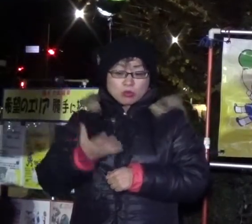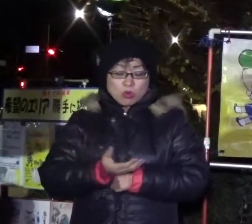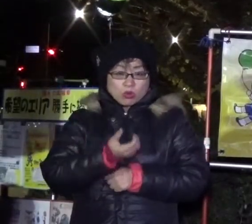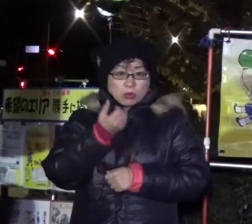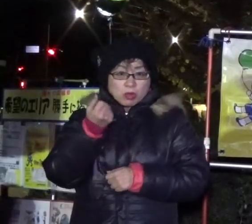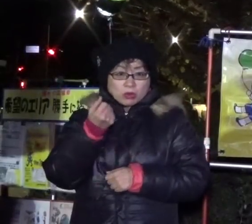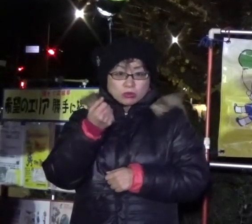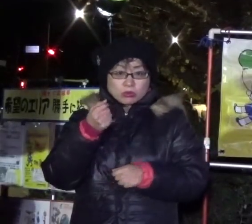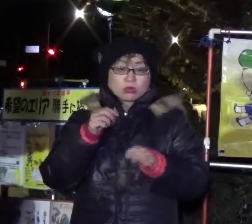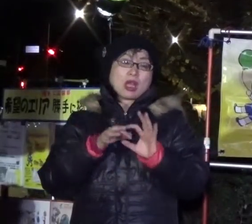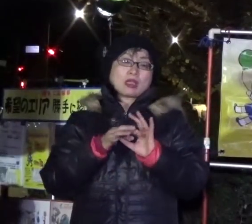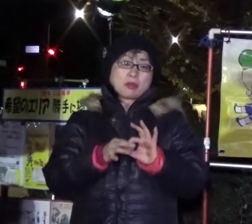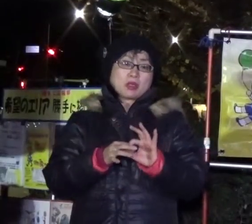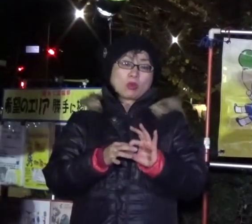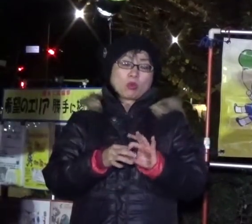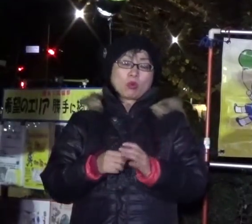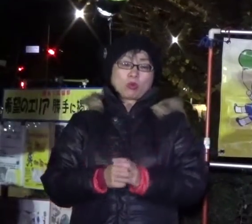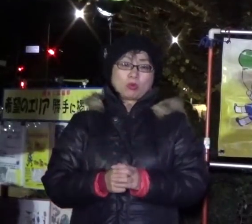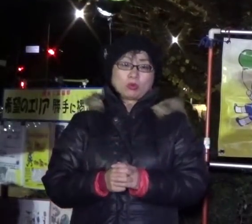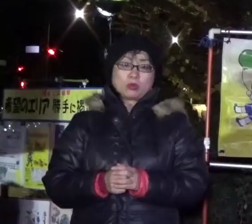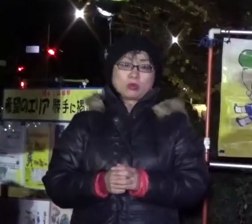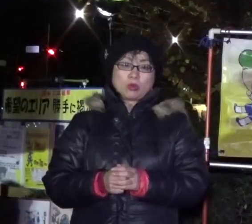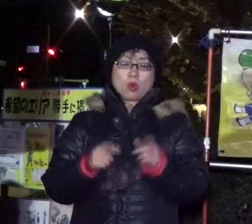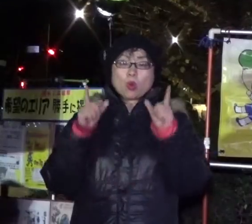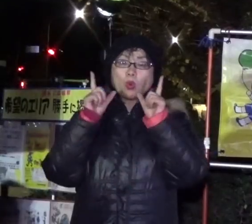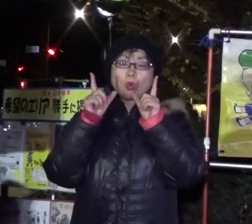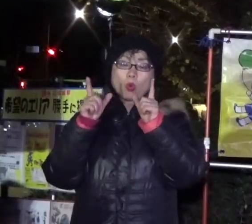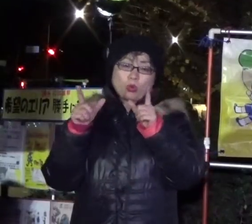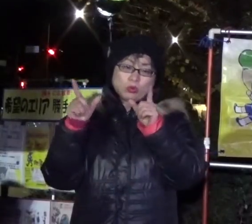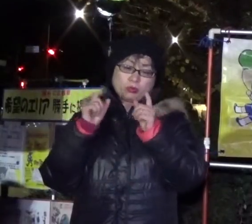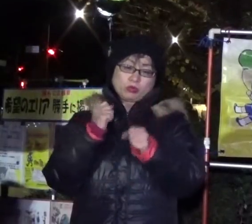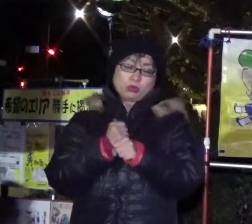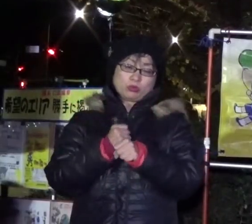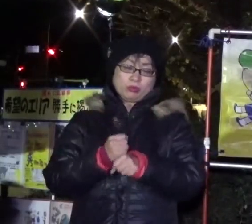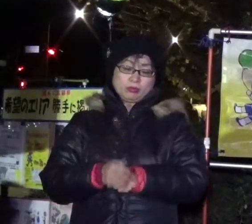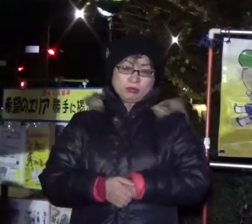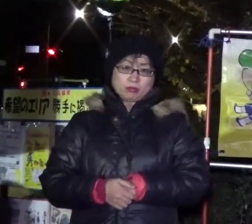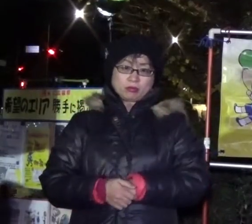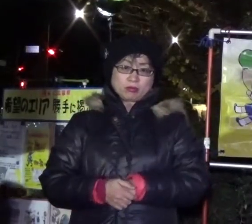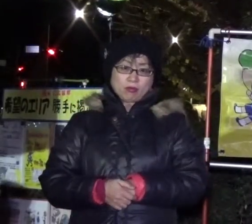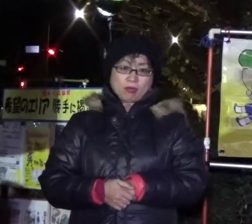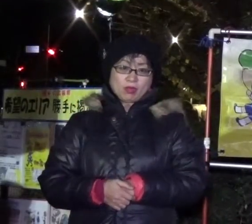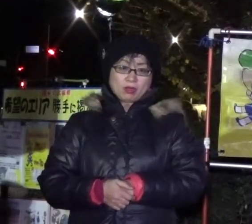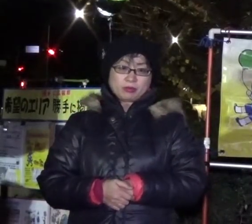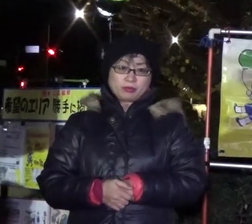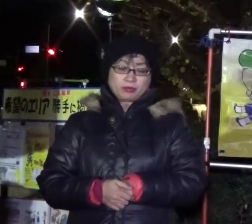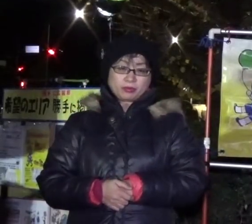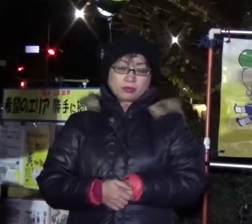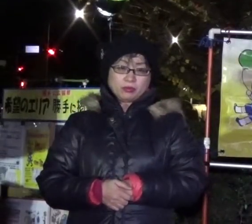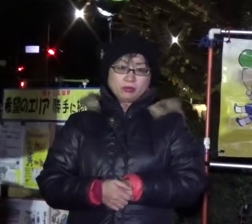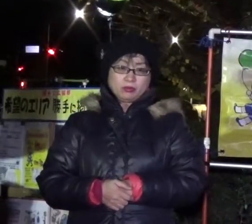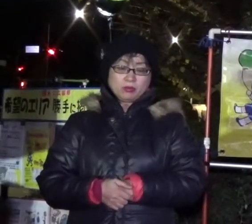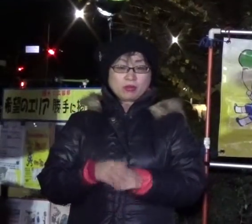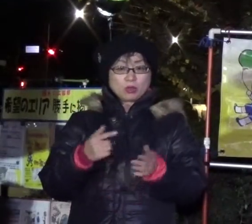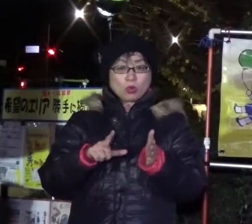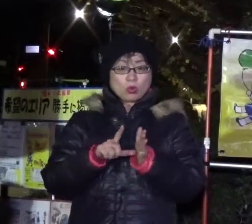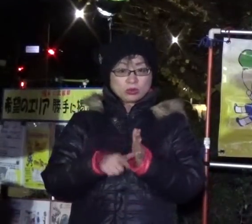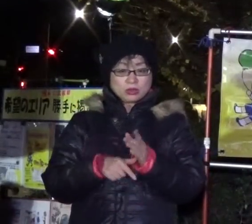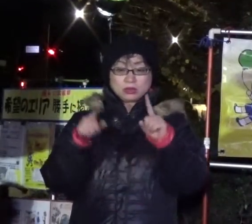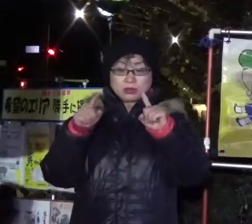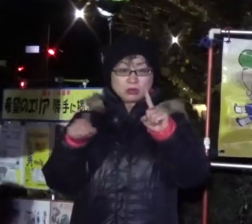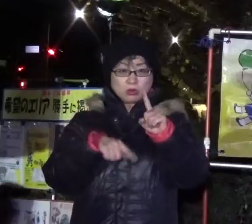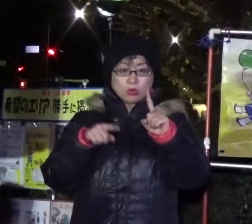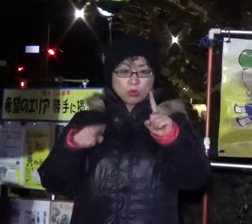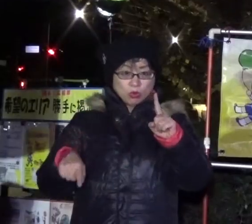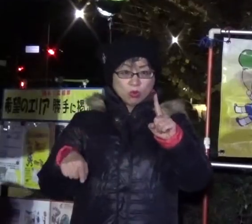ように、との目的で作ります。当時はですね、公害などで環境